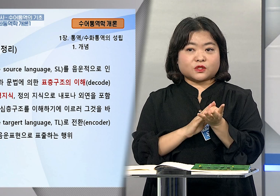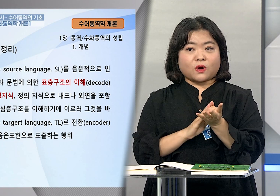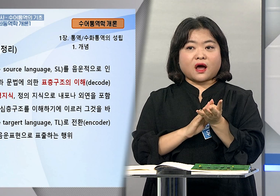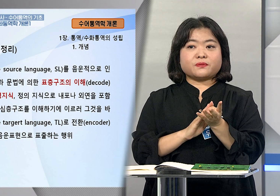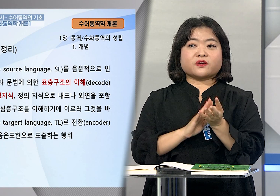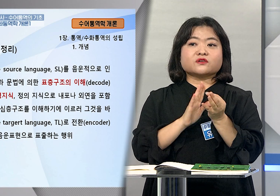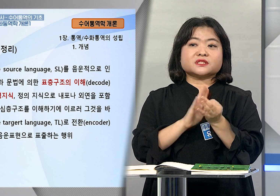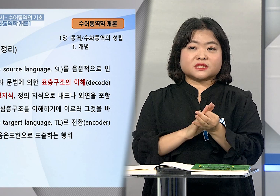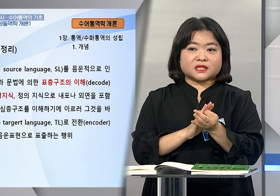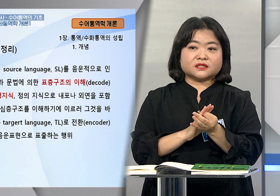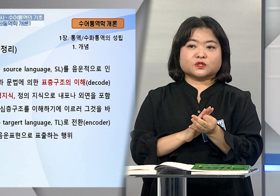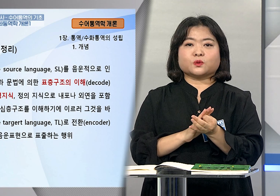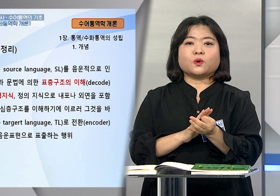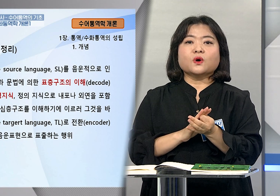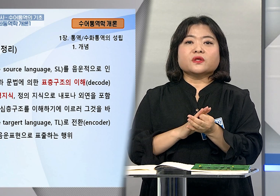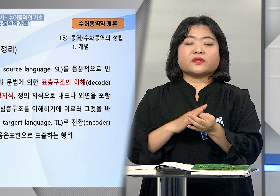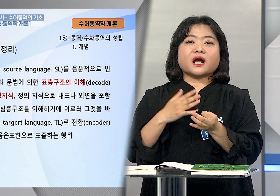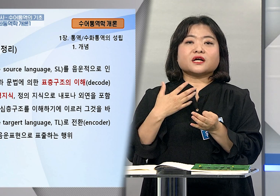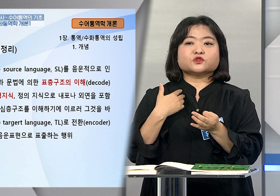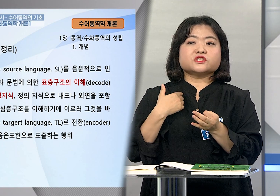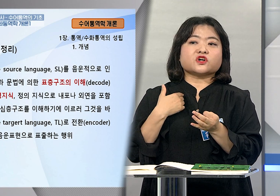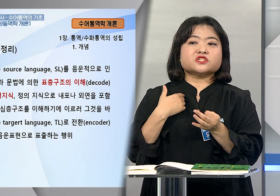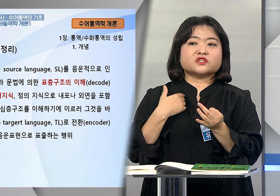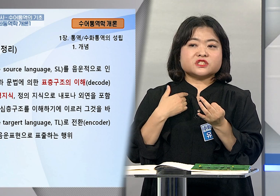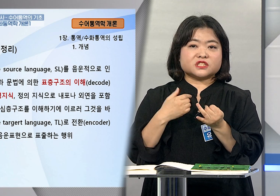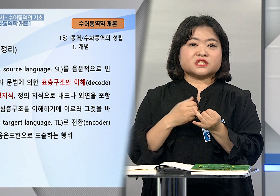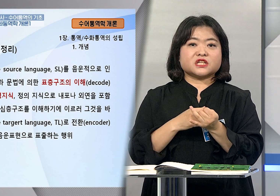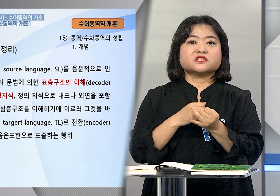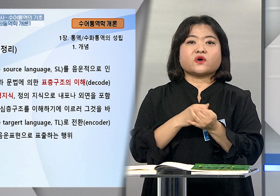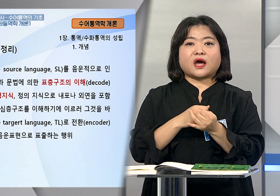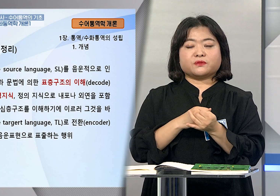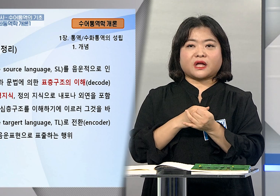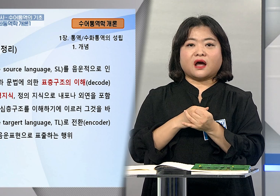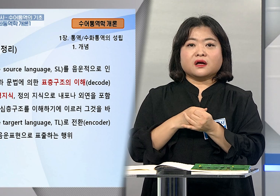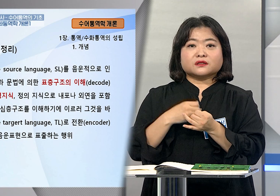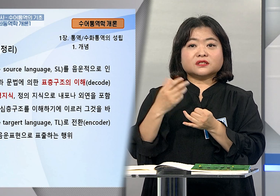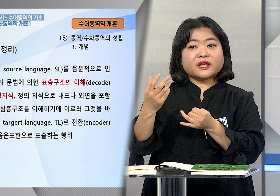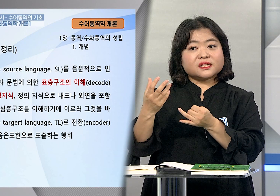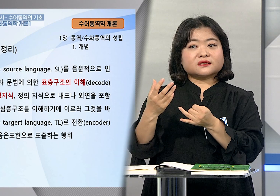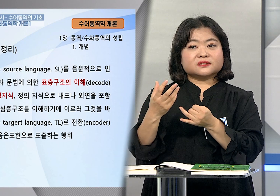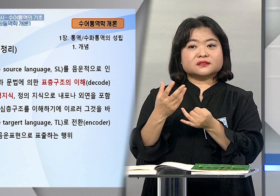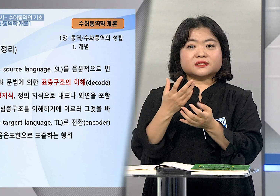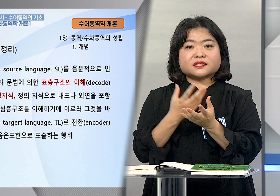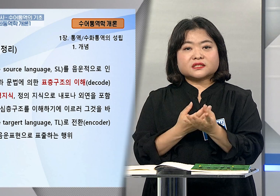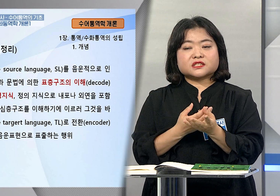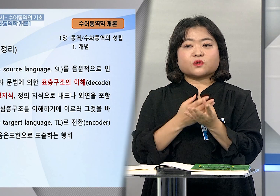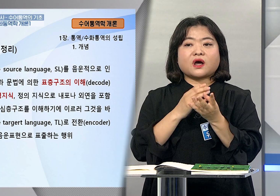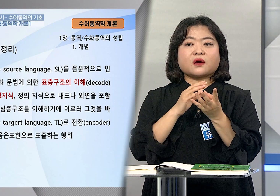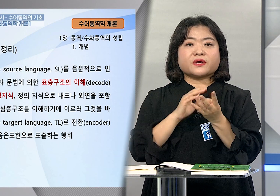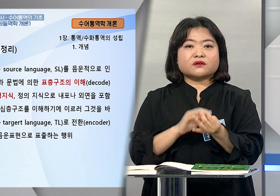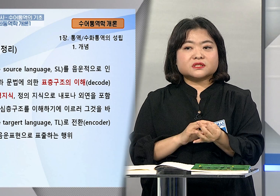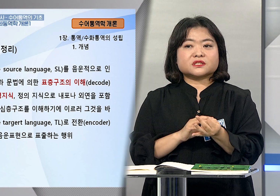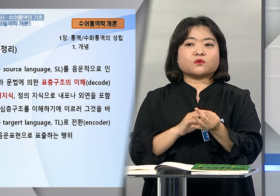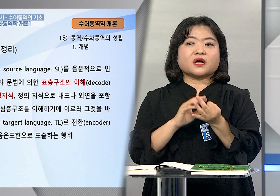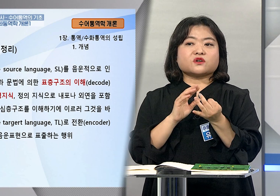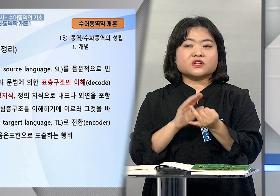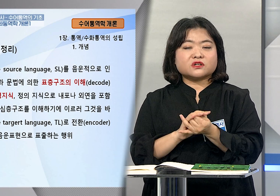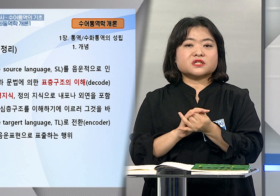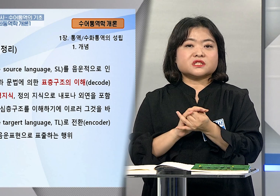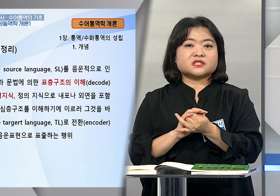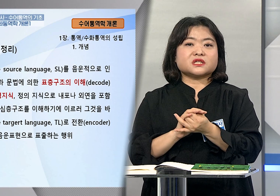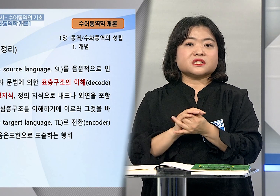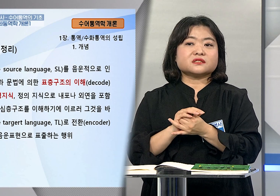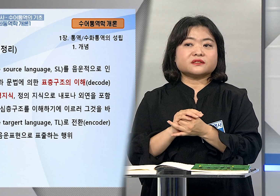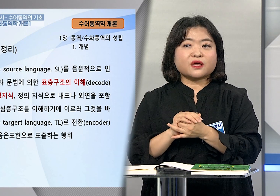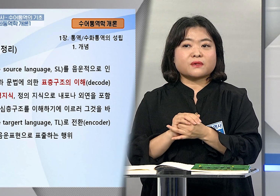세상 지식과 배경 지식, 그리고 내가 가지고 있는 정의적인 지식이 있어야 합니다. 그 세상 지식과 배경 지식과